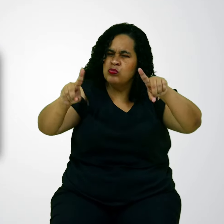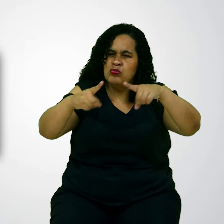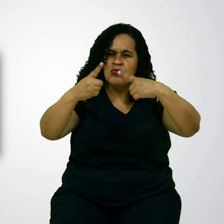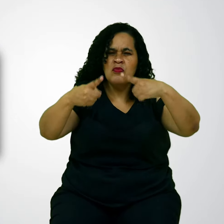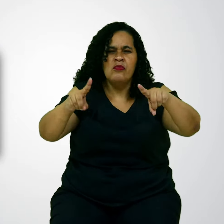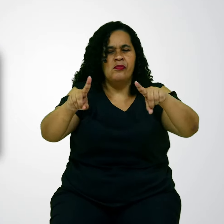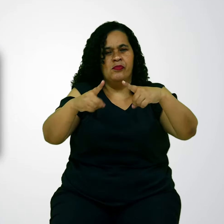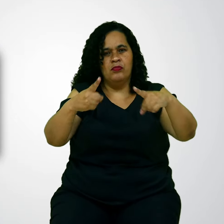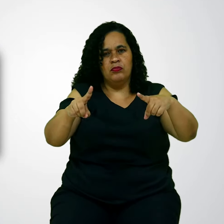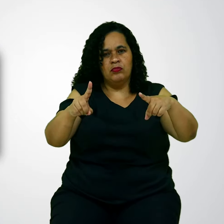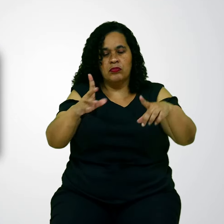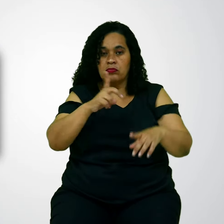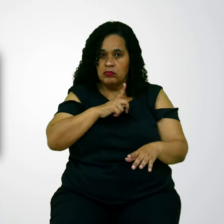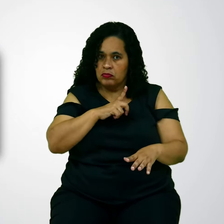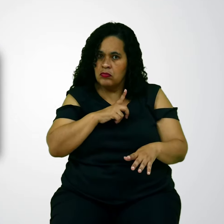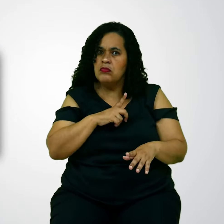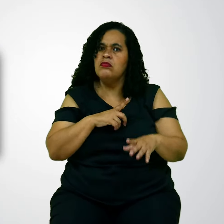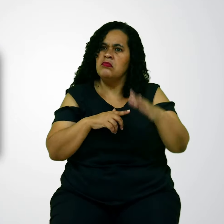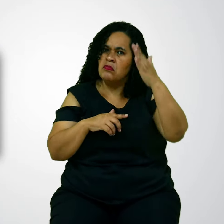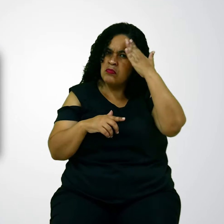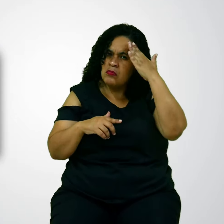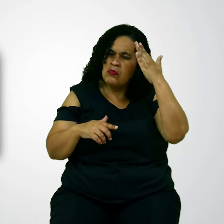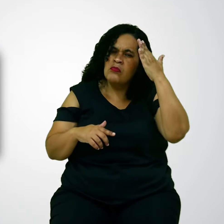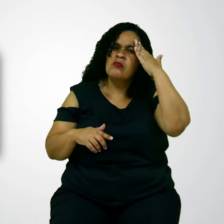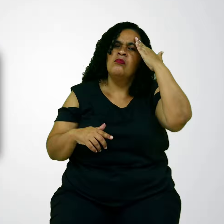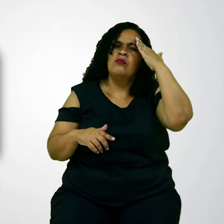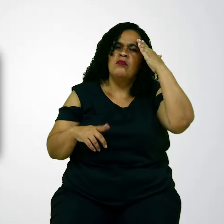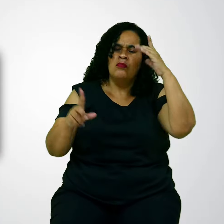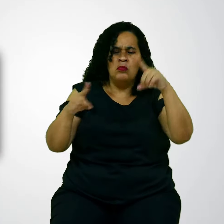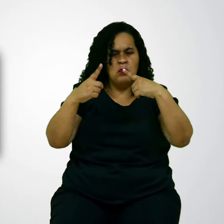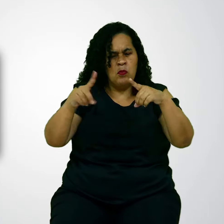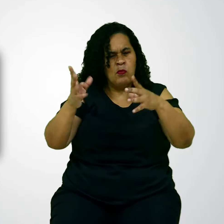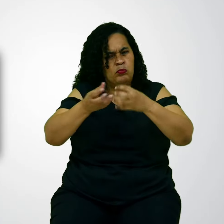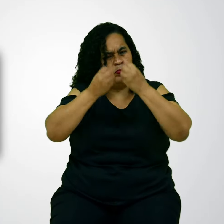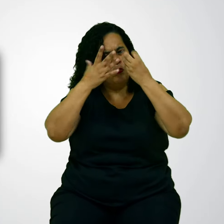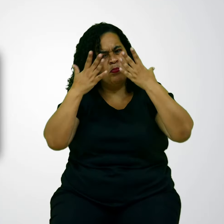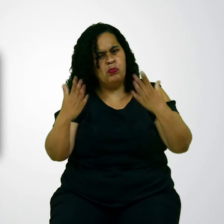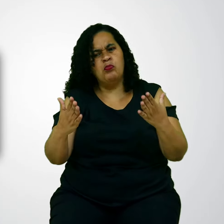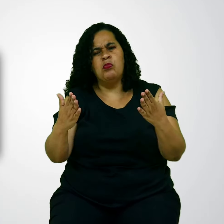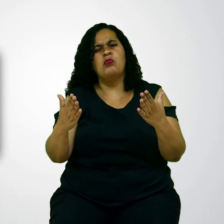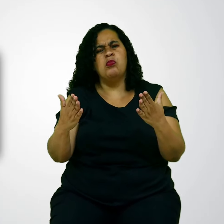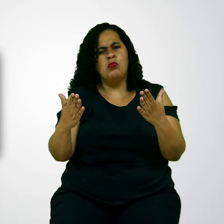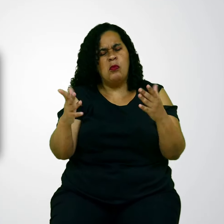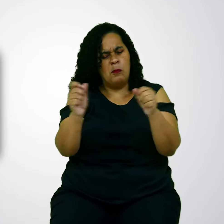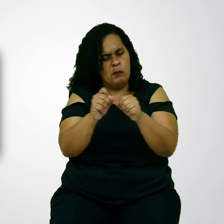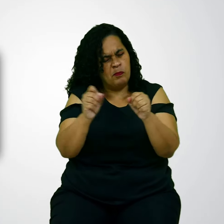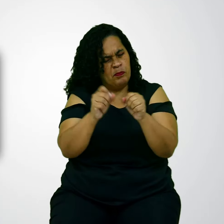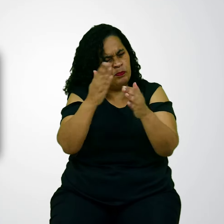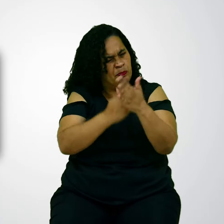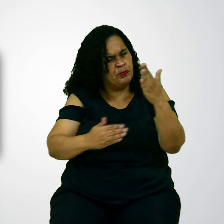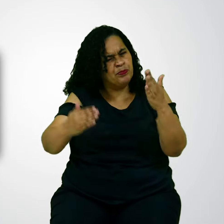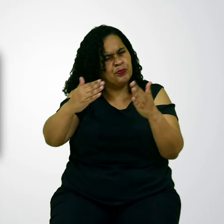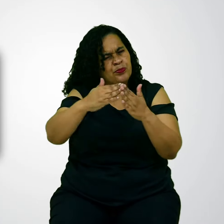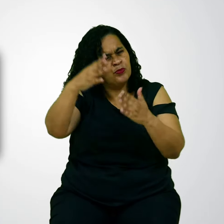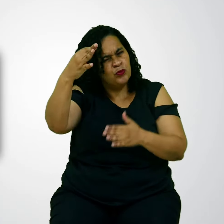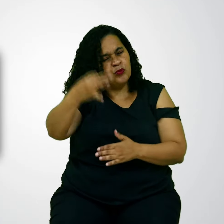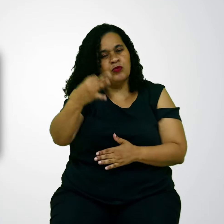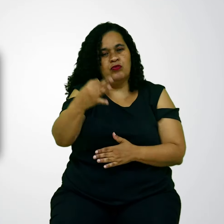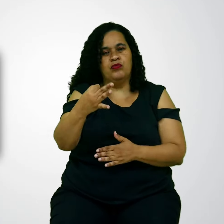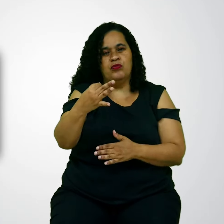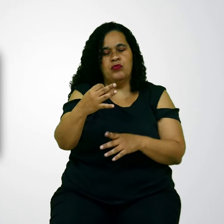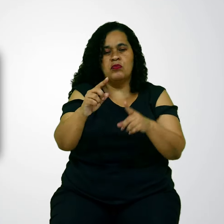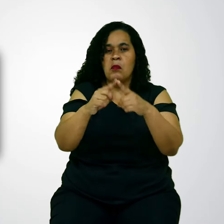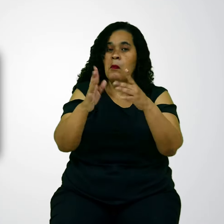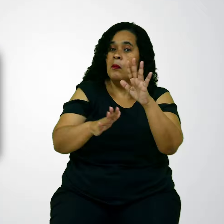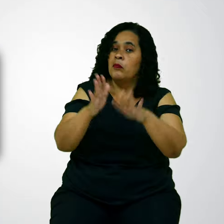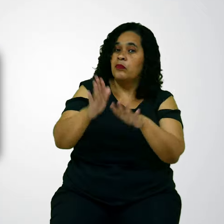boa na igreja, e a excelência, tudo precisa ser feito com ordem e decência. Mas se na tua igreja tiver uma música que não é assim, igual a